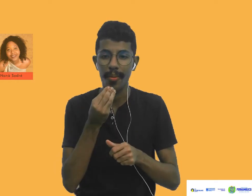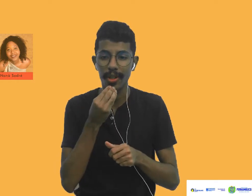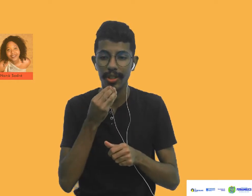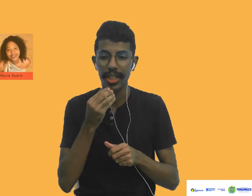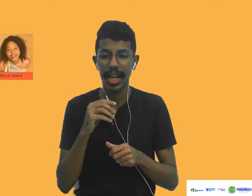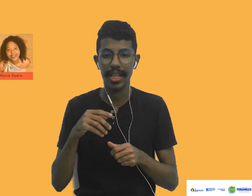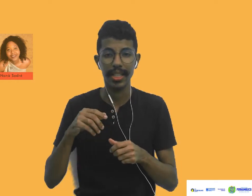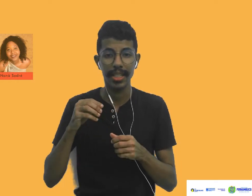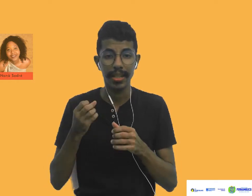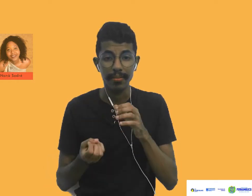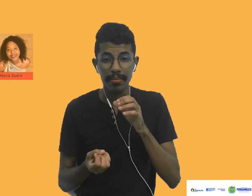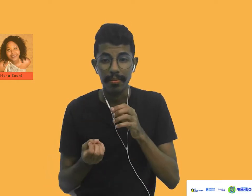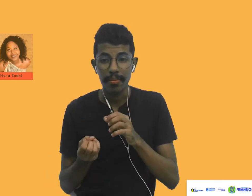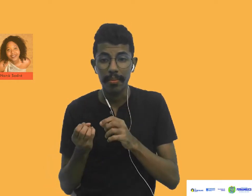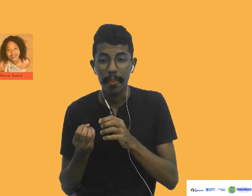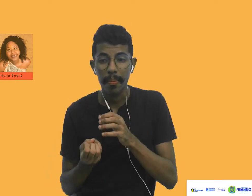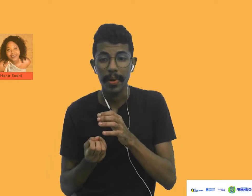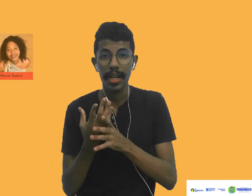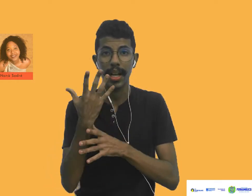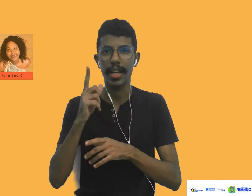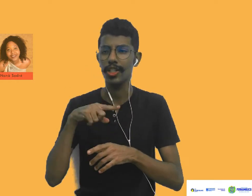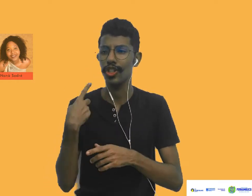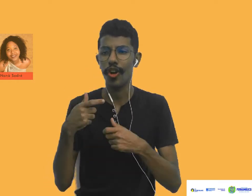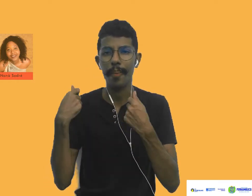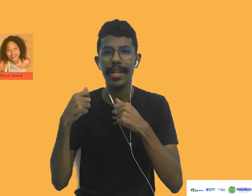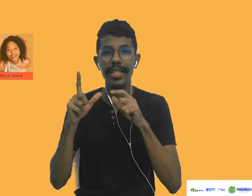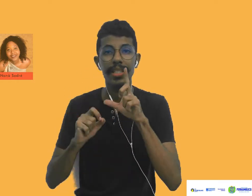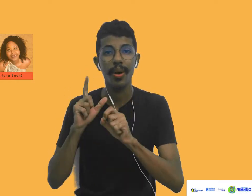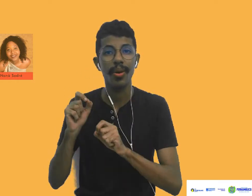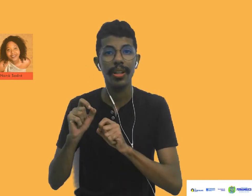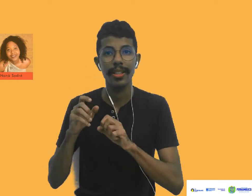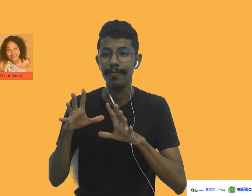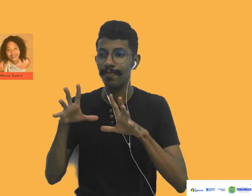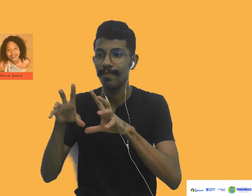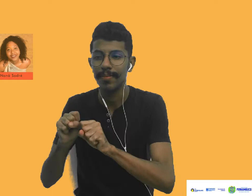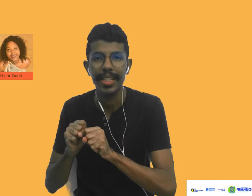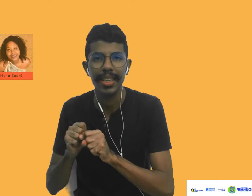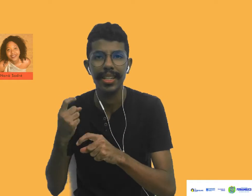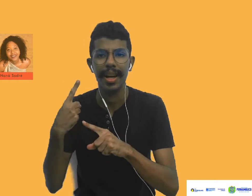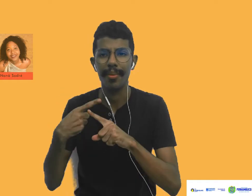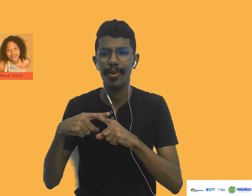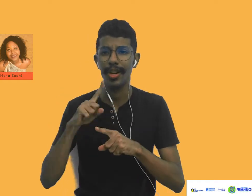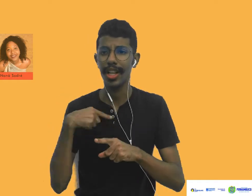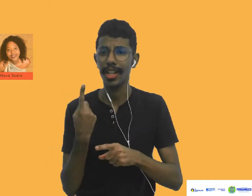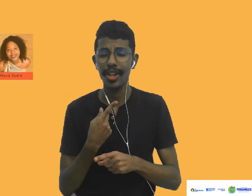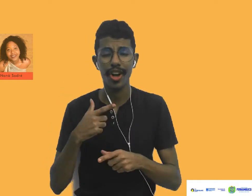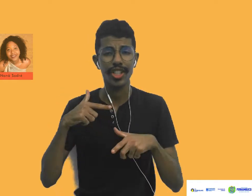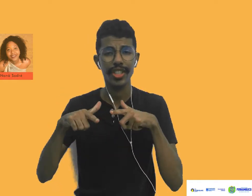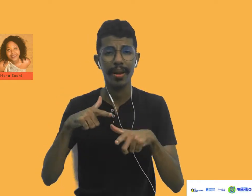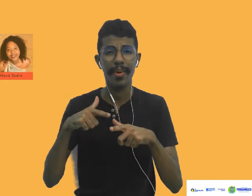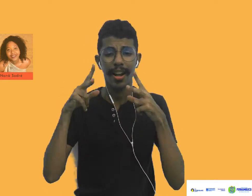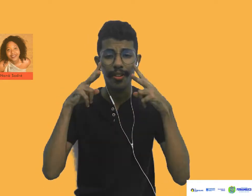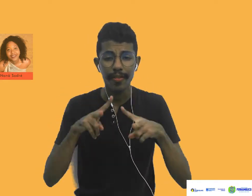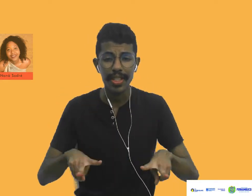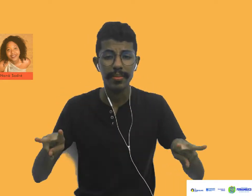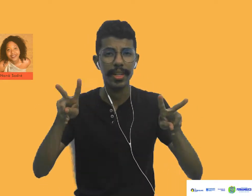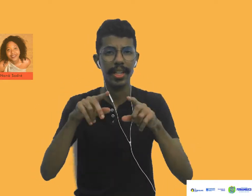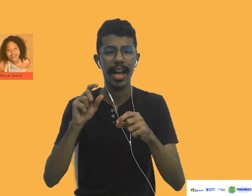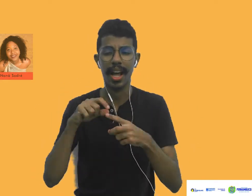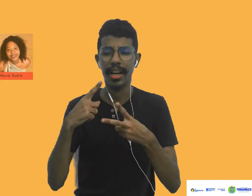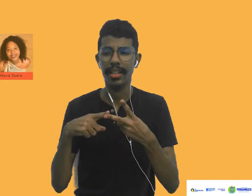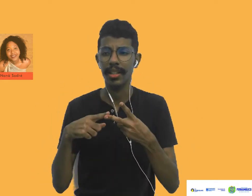deveríamos abraçar. Porque nós trabalhamos com visibilidade, trabalhamos com representatividade, e nesse momento é super importante